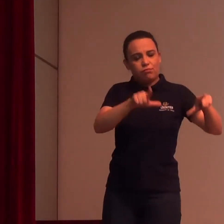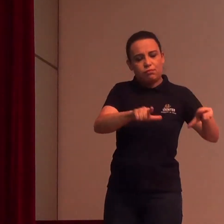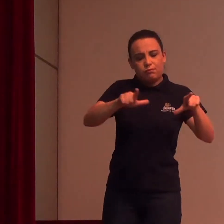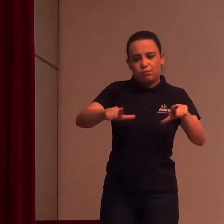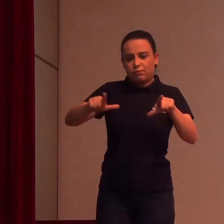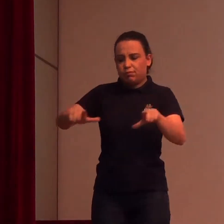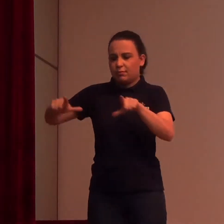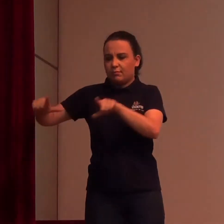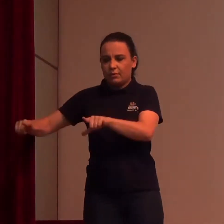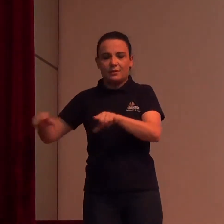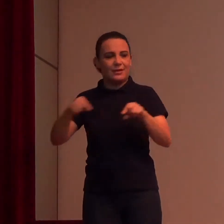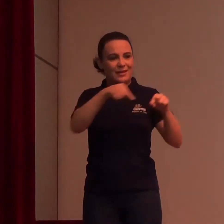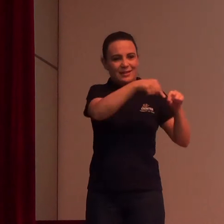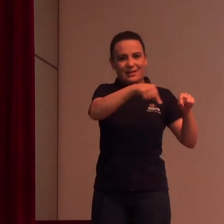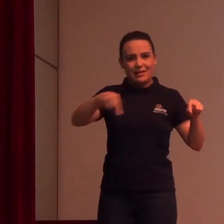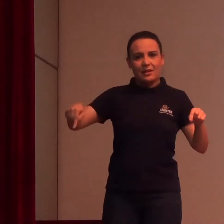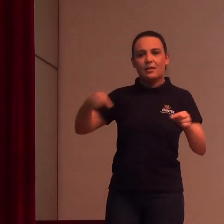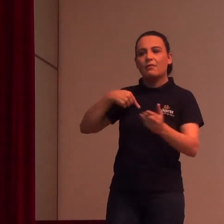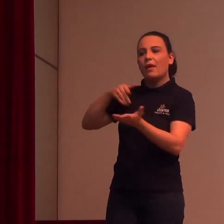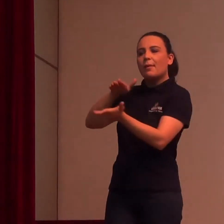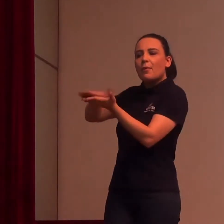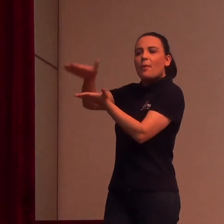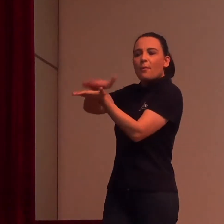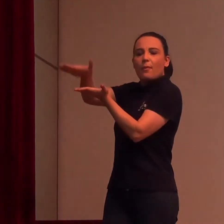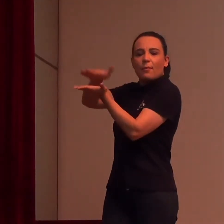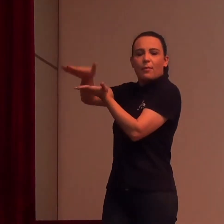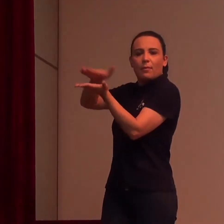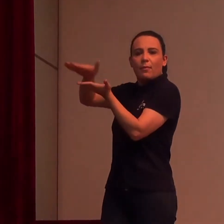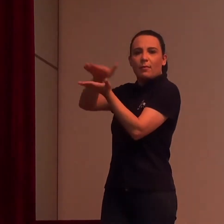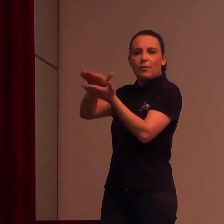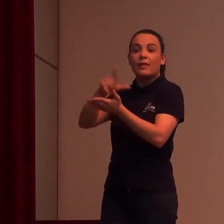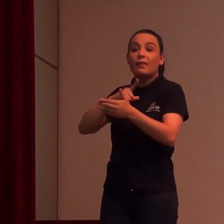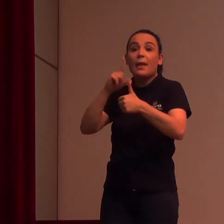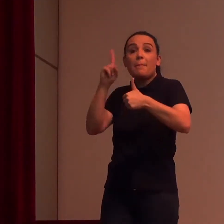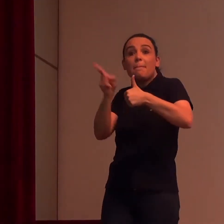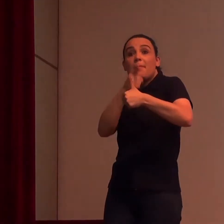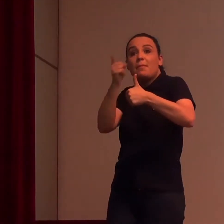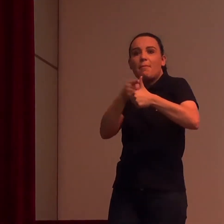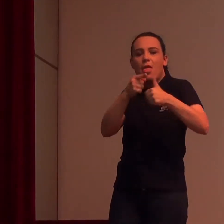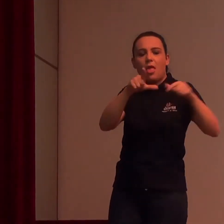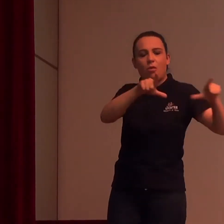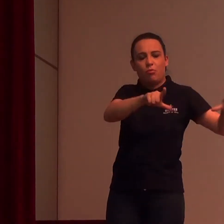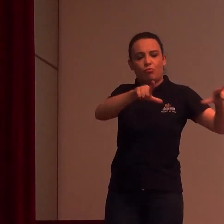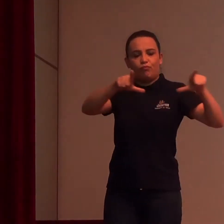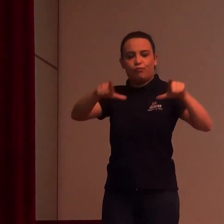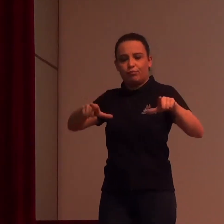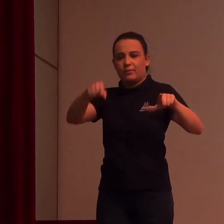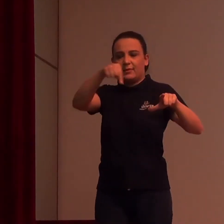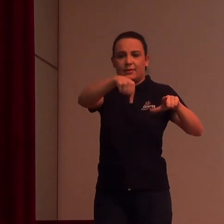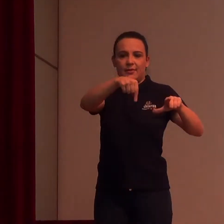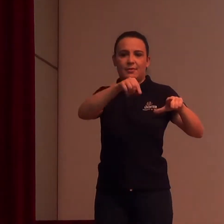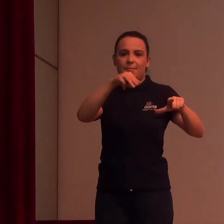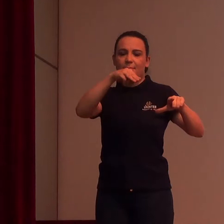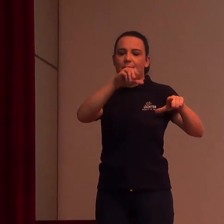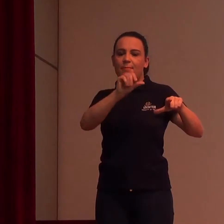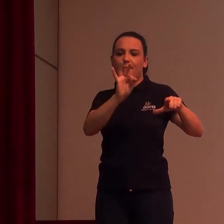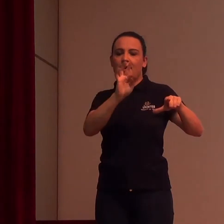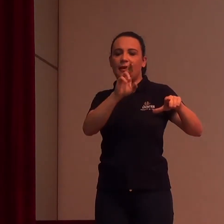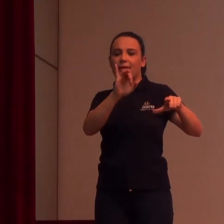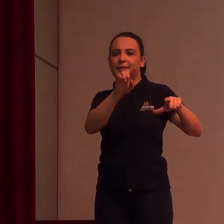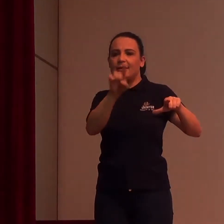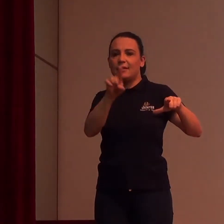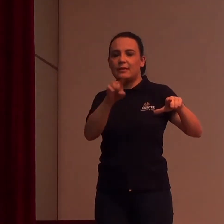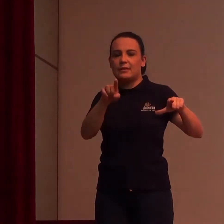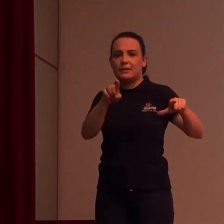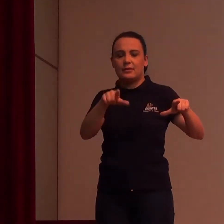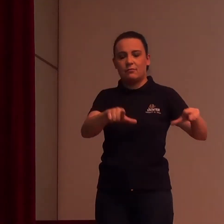A minha pergunta é, além desse trabalho feito pelas entidades, como a Fundação Dorina Noruega, por que que